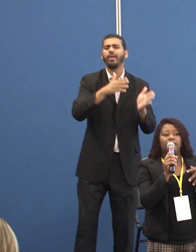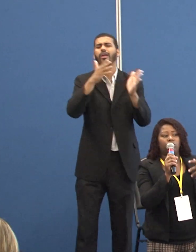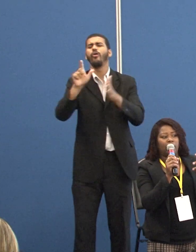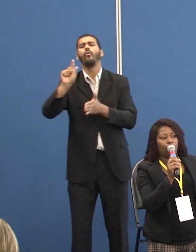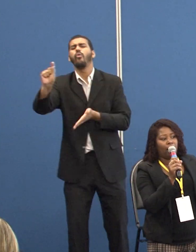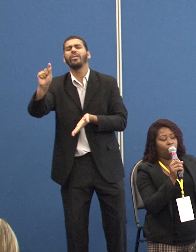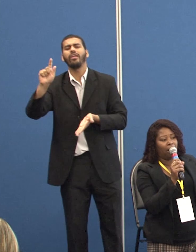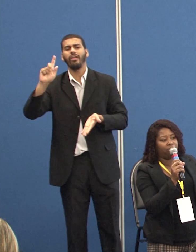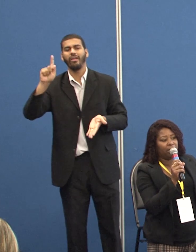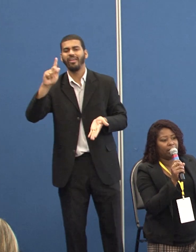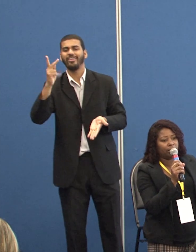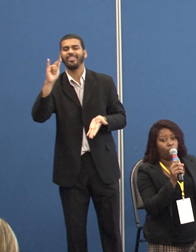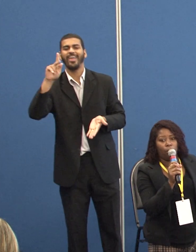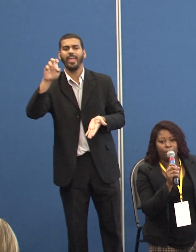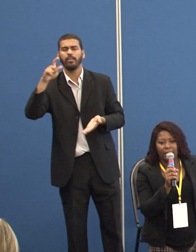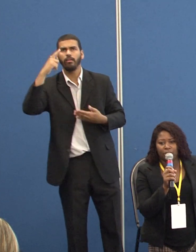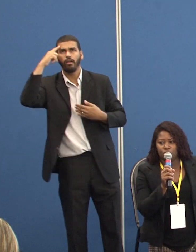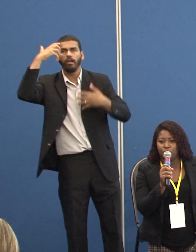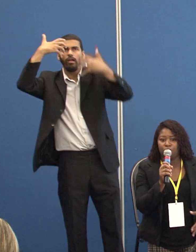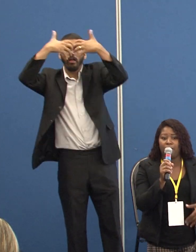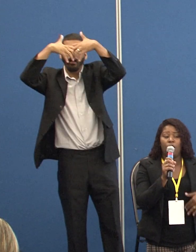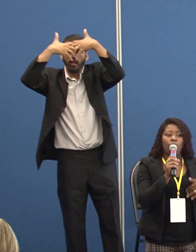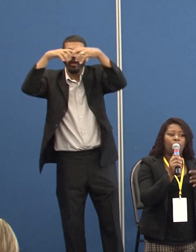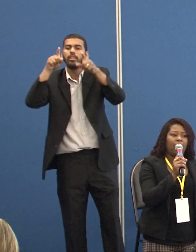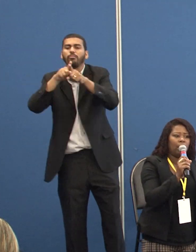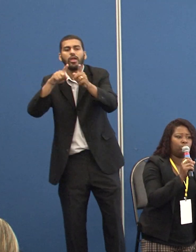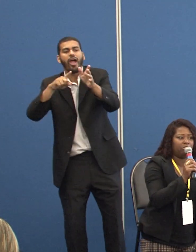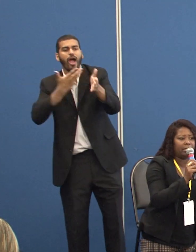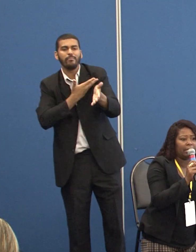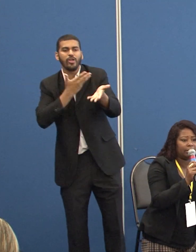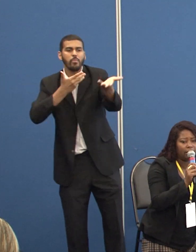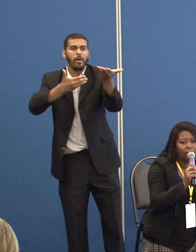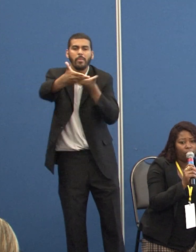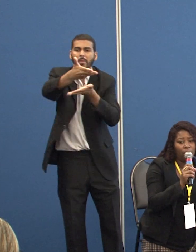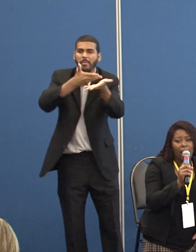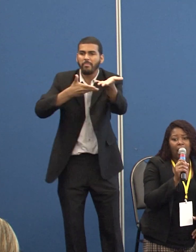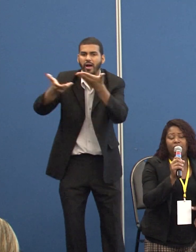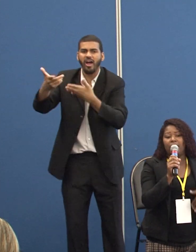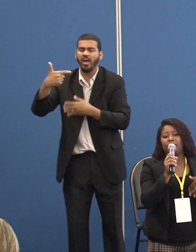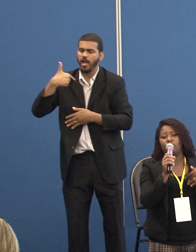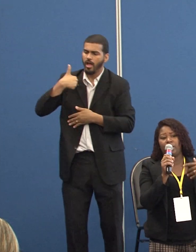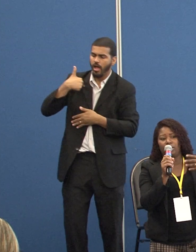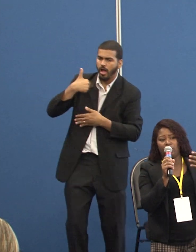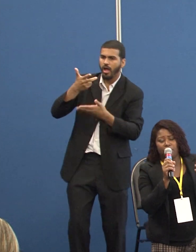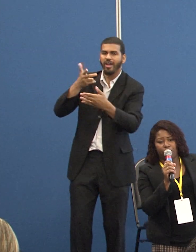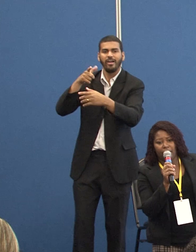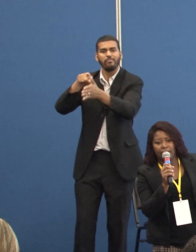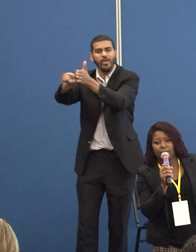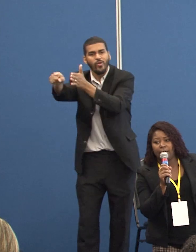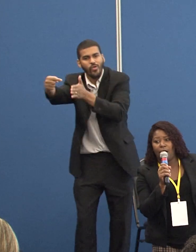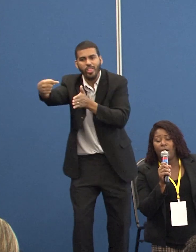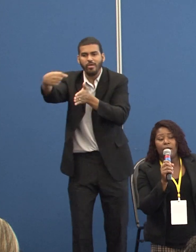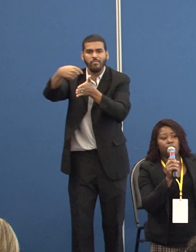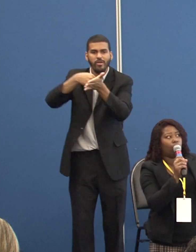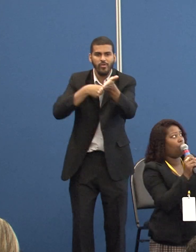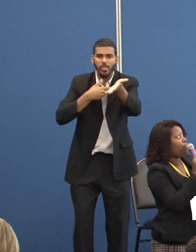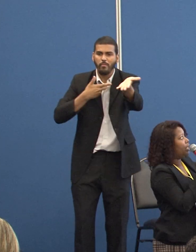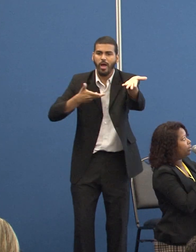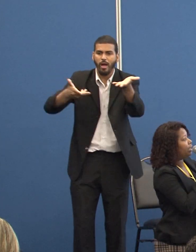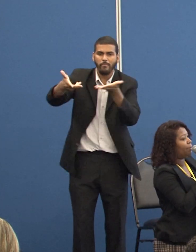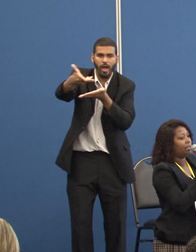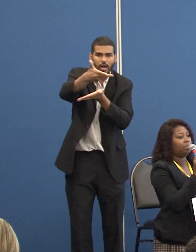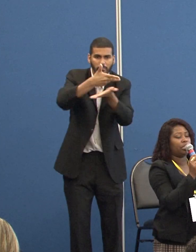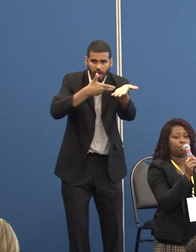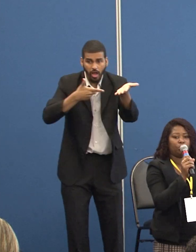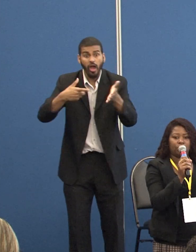dele executar uma avaliação cooperativa, uma autoavaliação, a avaliação diagnóstica que foi inicial, e com